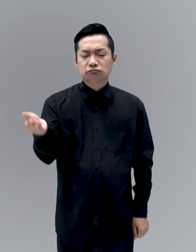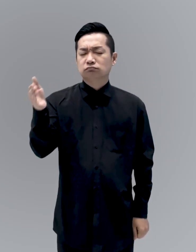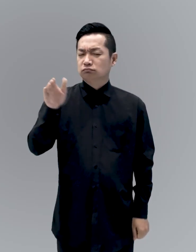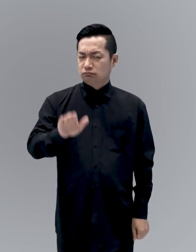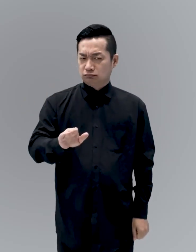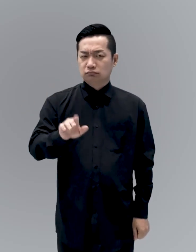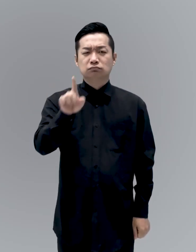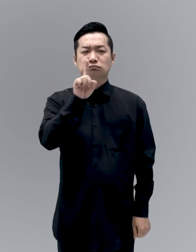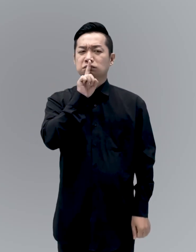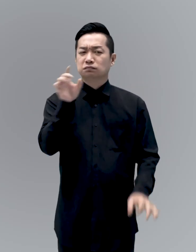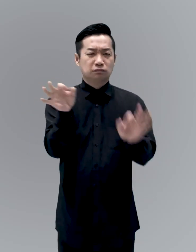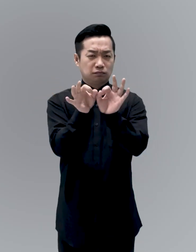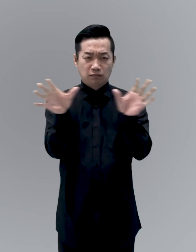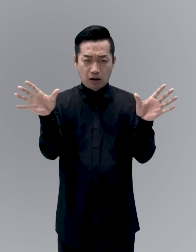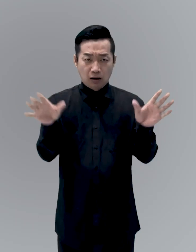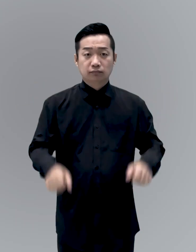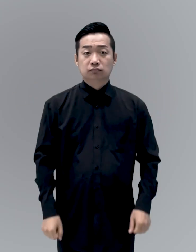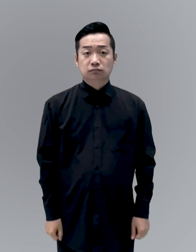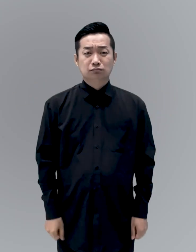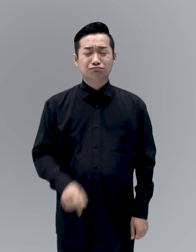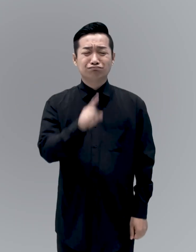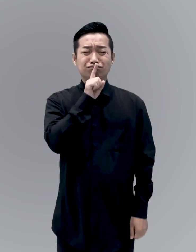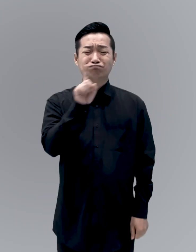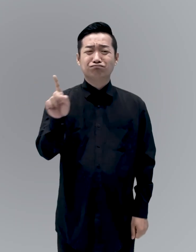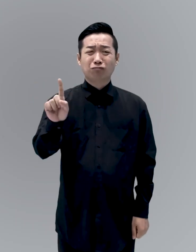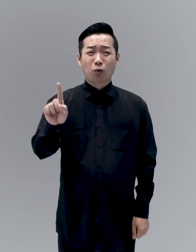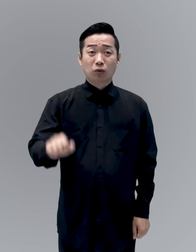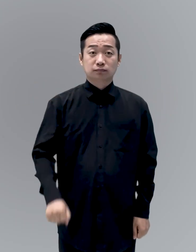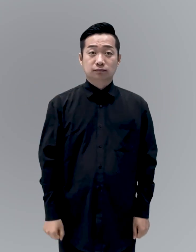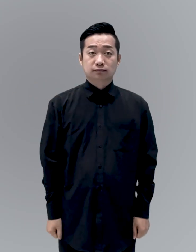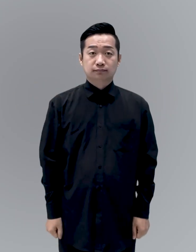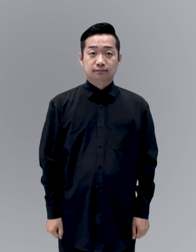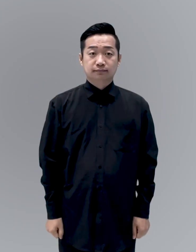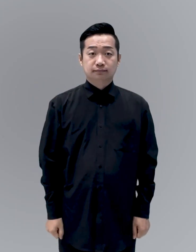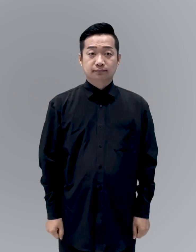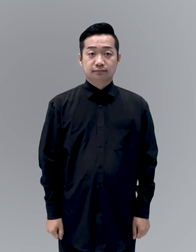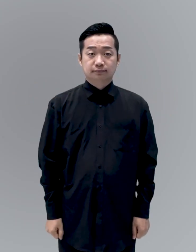아니요, 그건 말이 안 됩니다. 그게 무슨 소리죠?